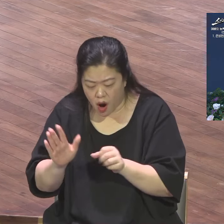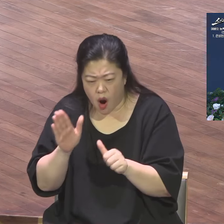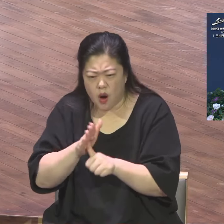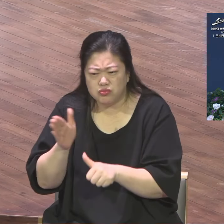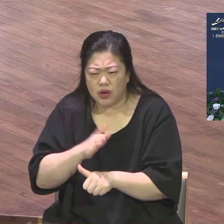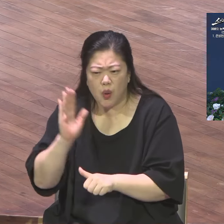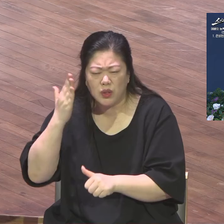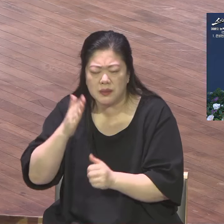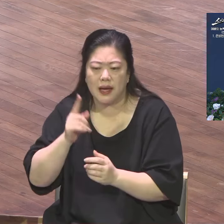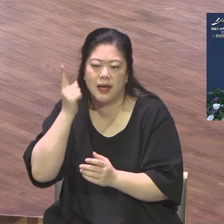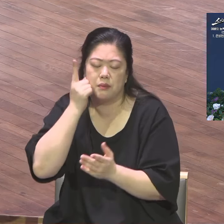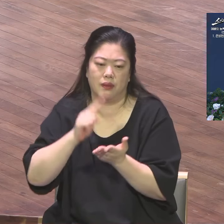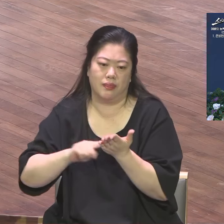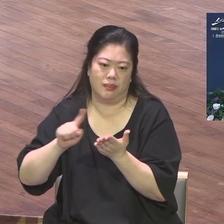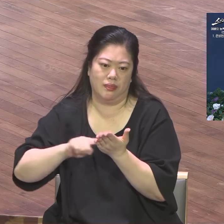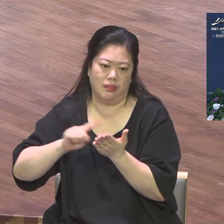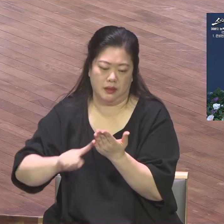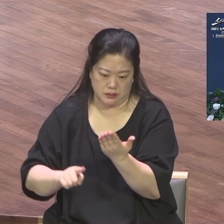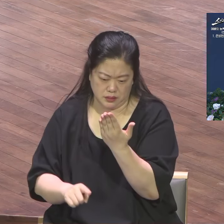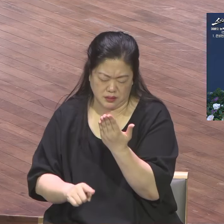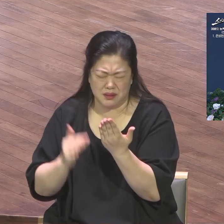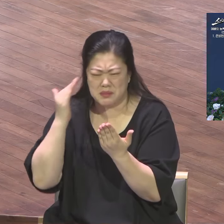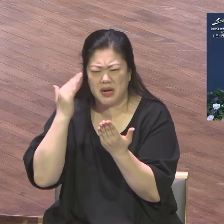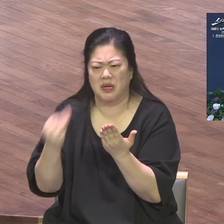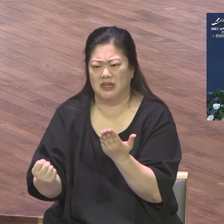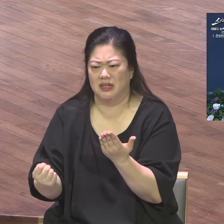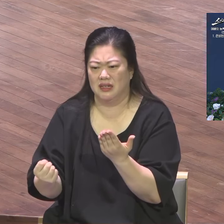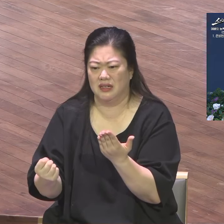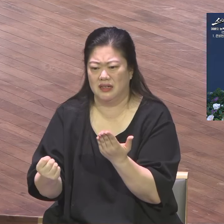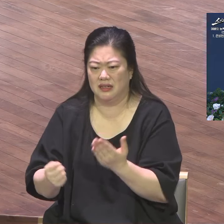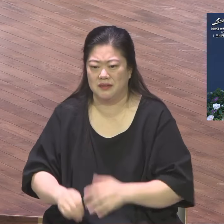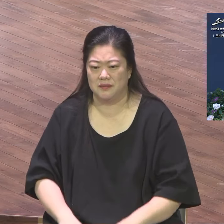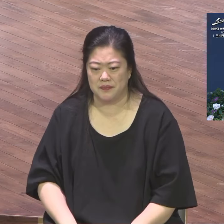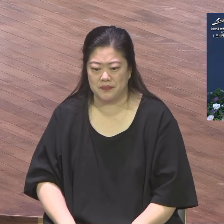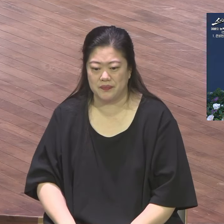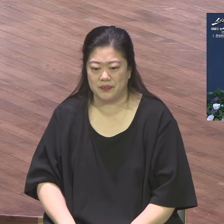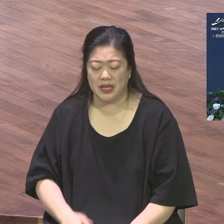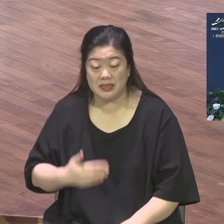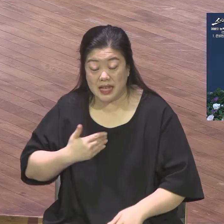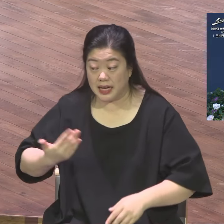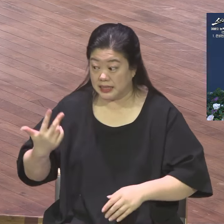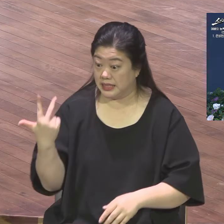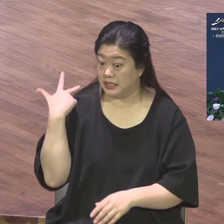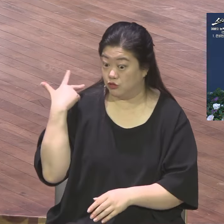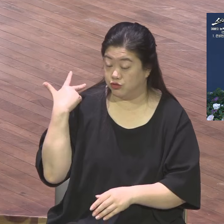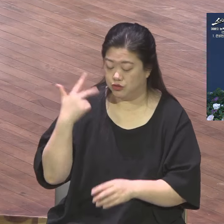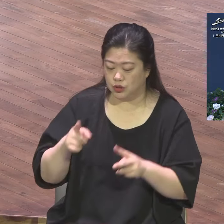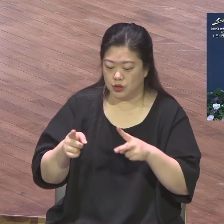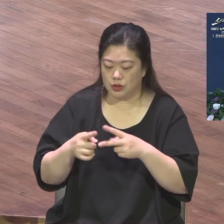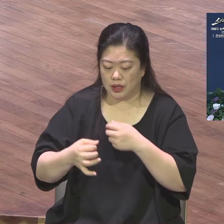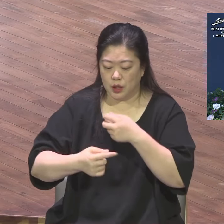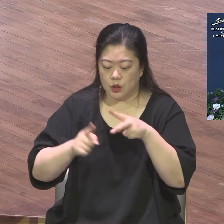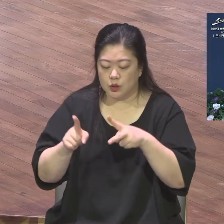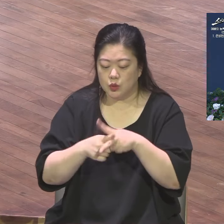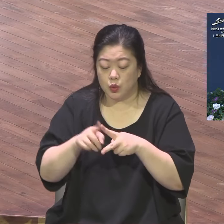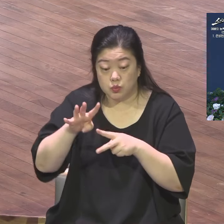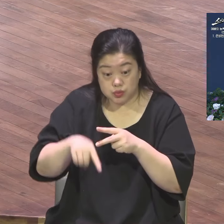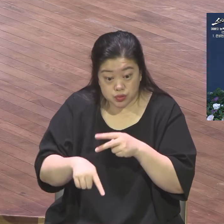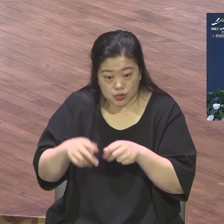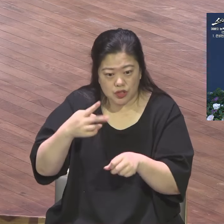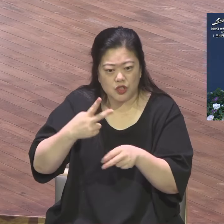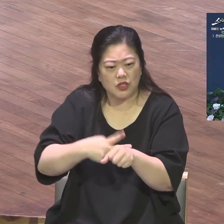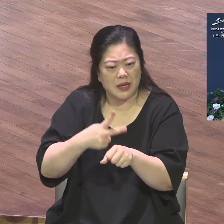됩니다. 제가 지난주일 교사 강습의 특강을 통해서 예배 성공이 인생 최우선순위라고 강조했습니다.